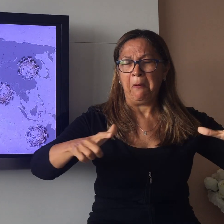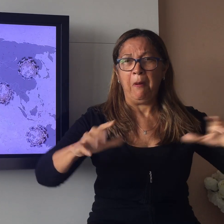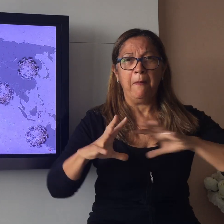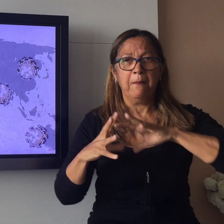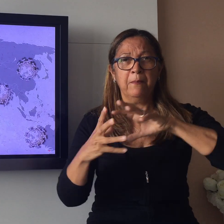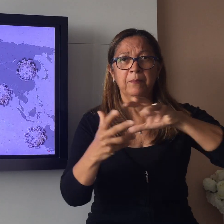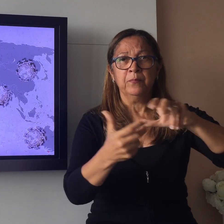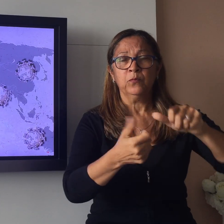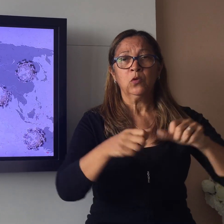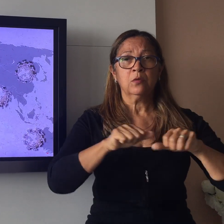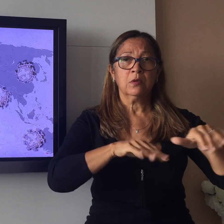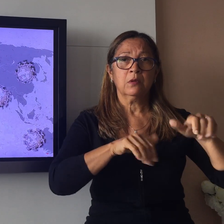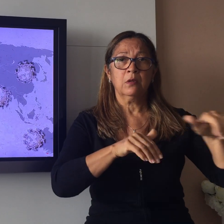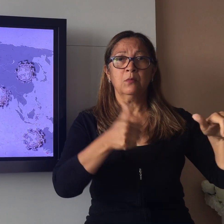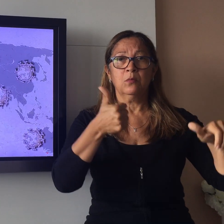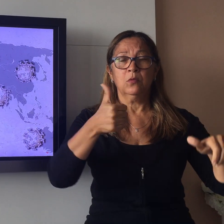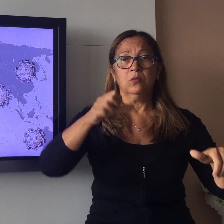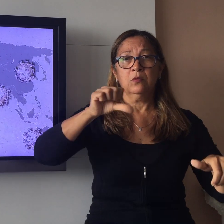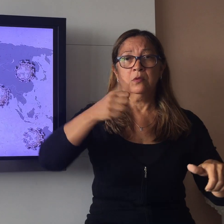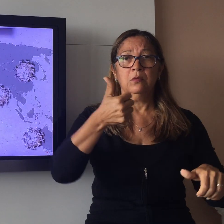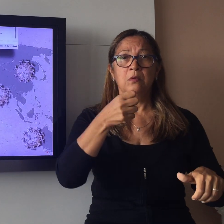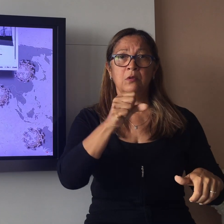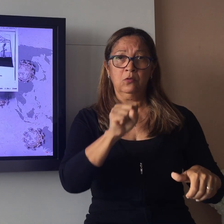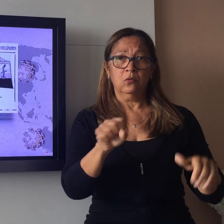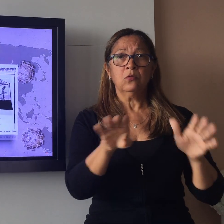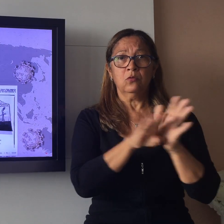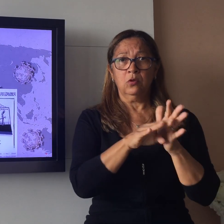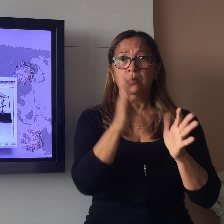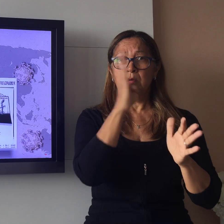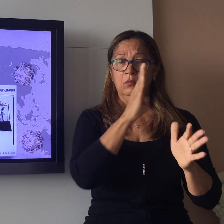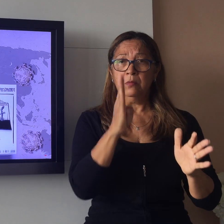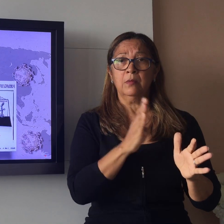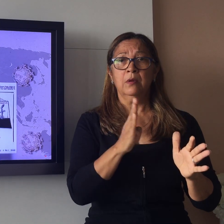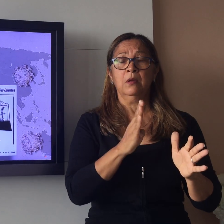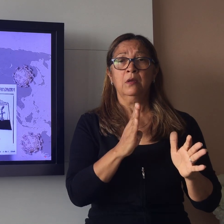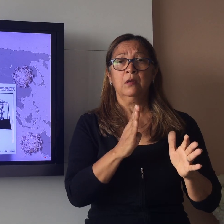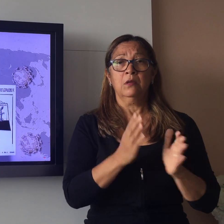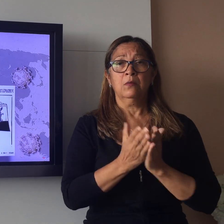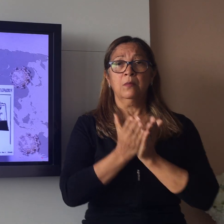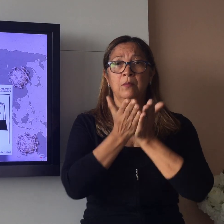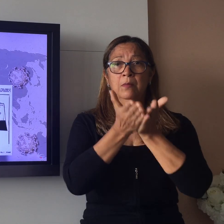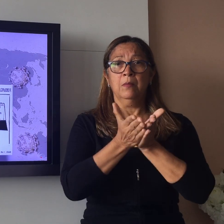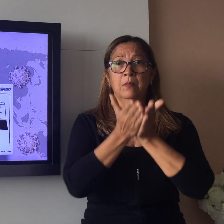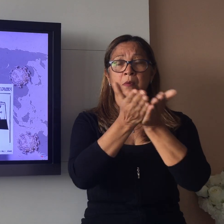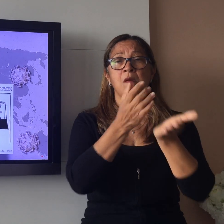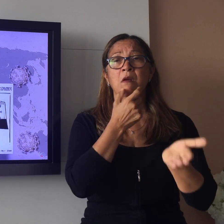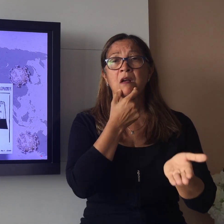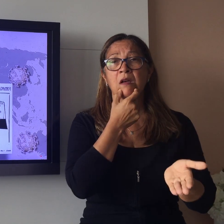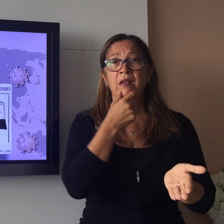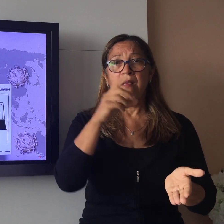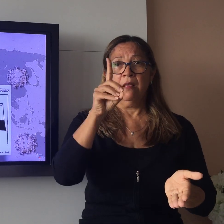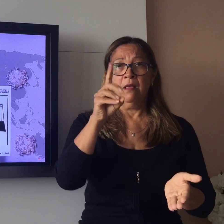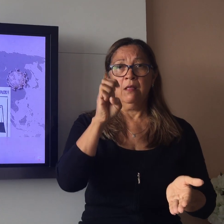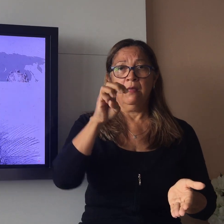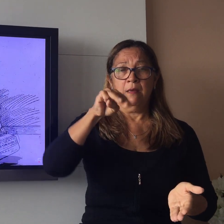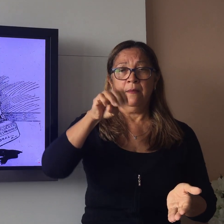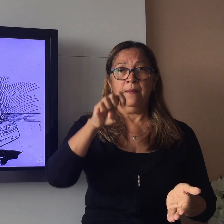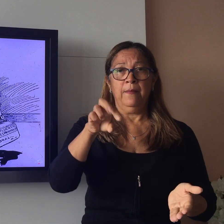mundo e em setembro de 1918 chega ao Brasil a bordo do navio inglês